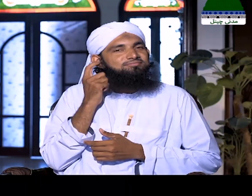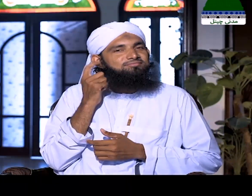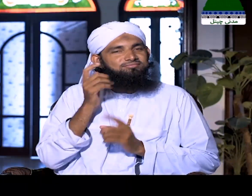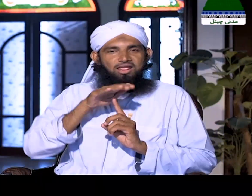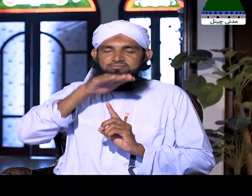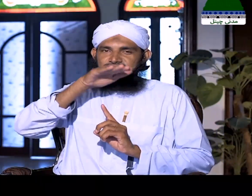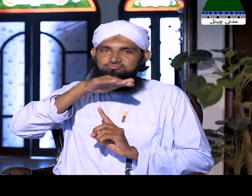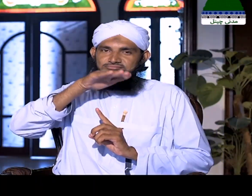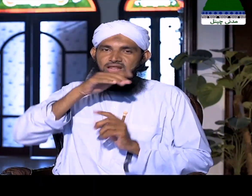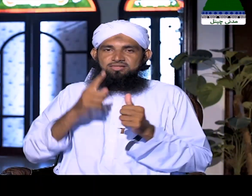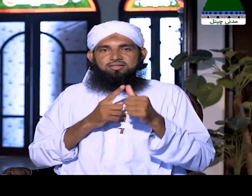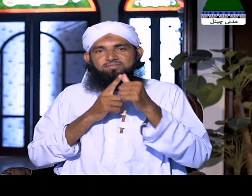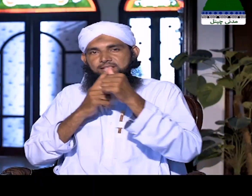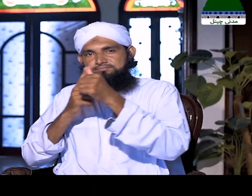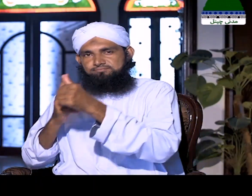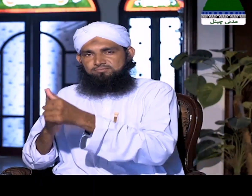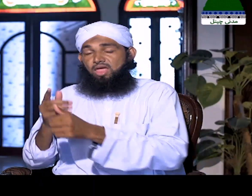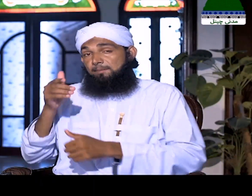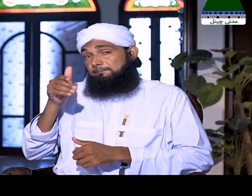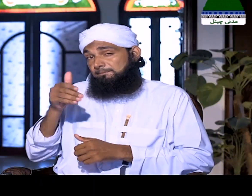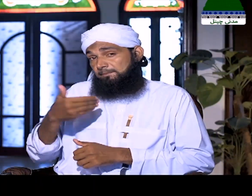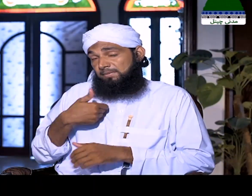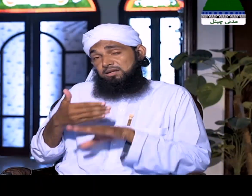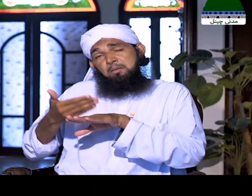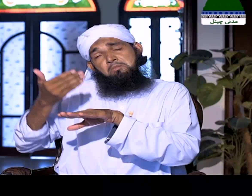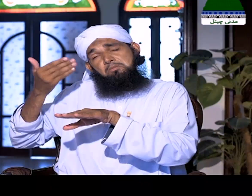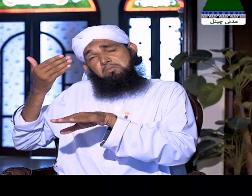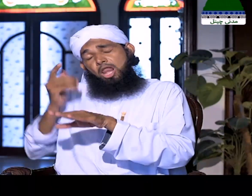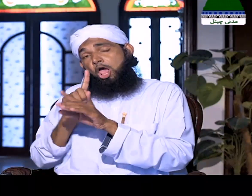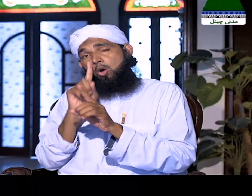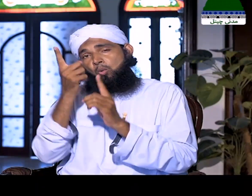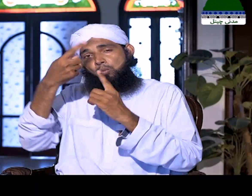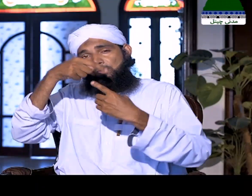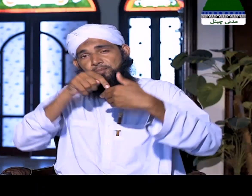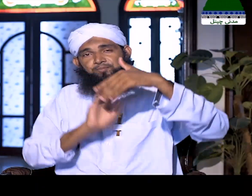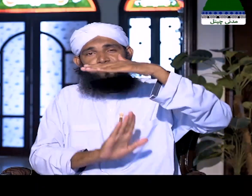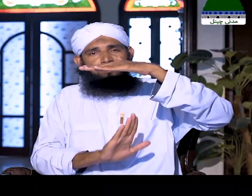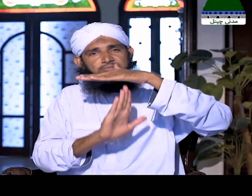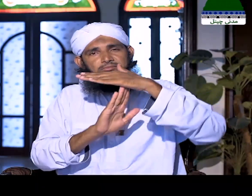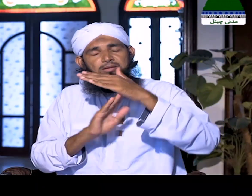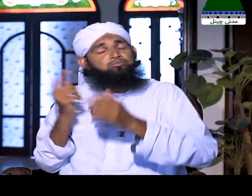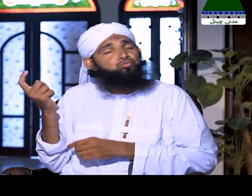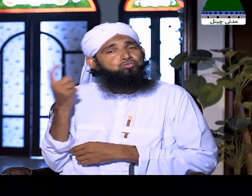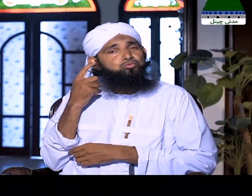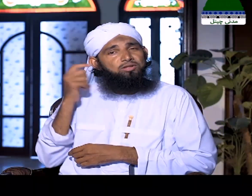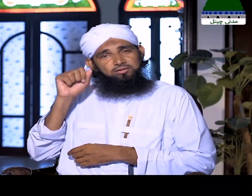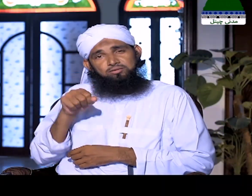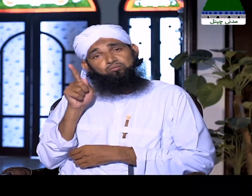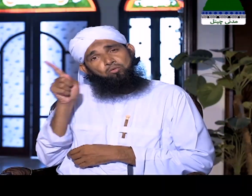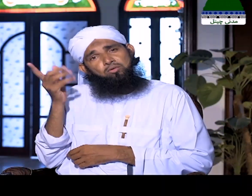رحمت اللہ علیہ نے فرمایا میں نے حضرت سیدنا ثابت بنانی رحمت اللہ علیہ کو سنا ہے، وہ فرماتے ہیں میں